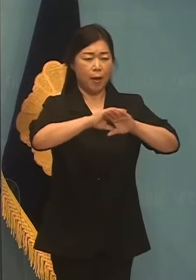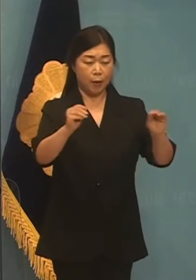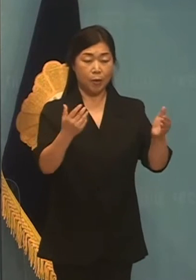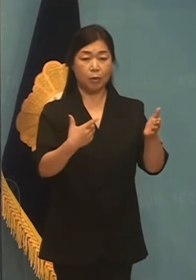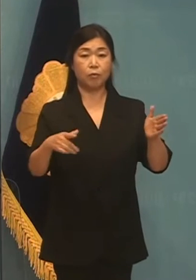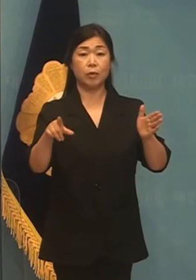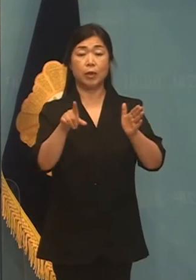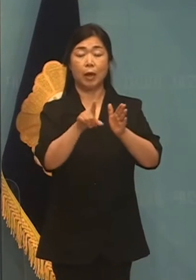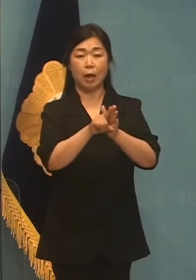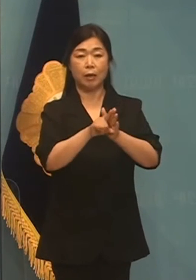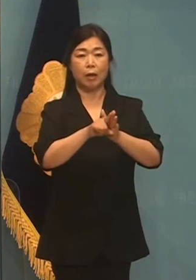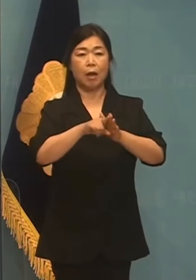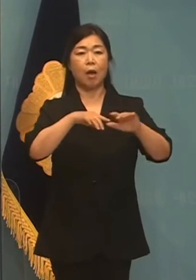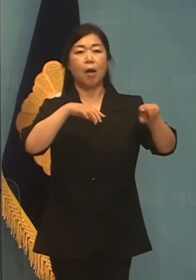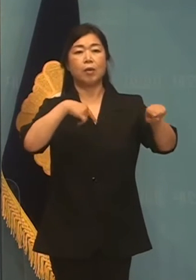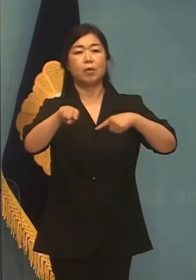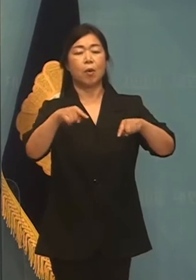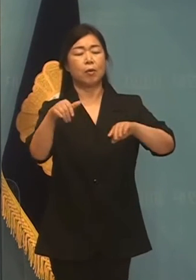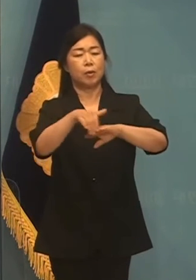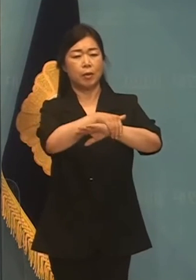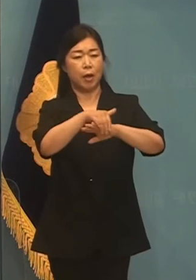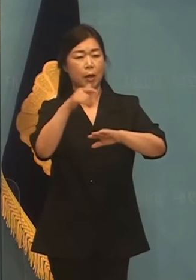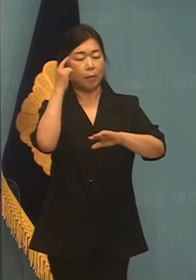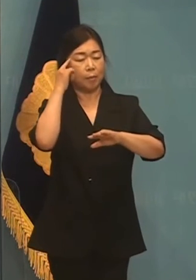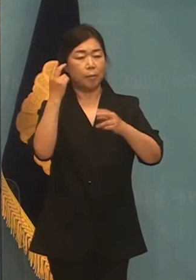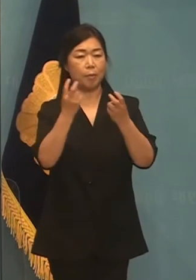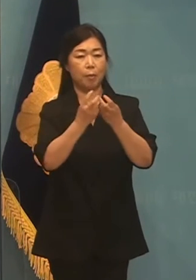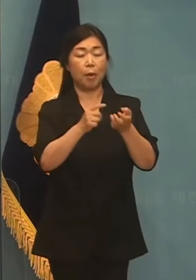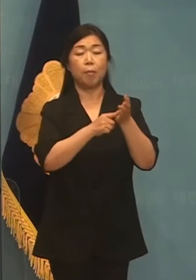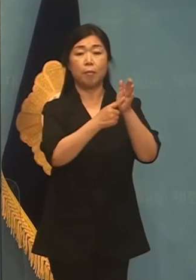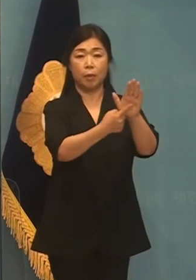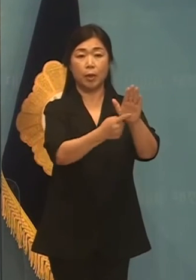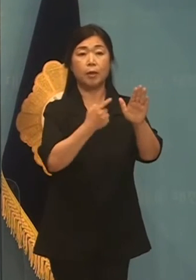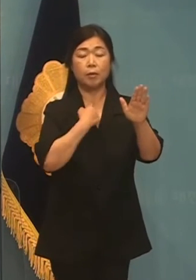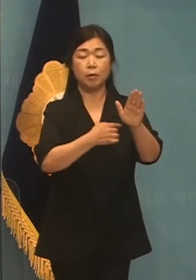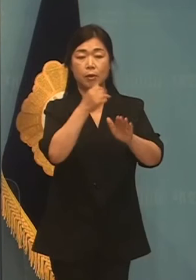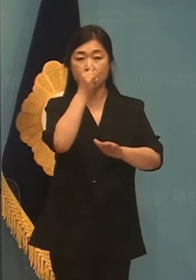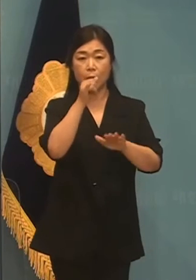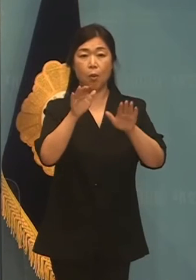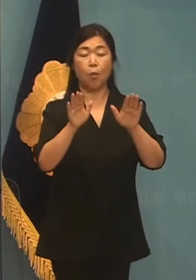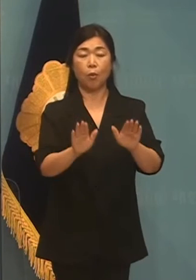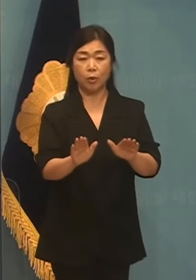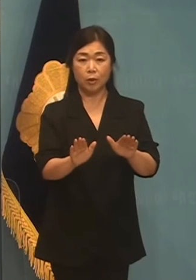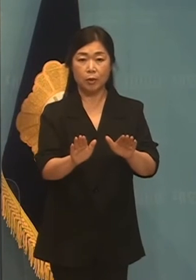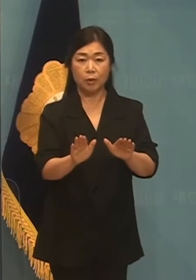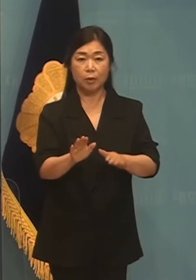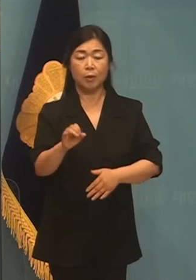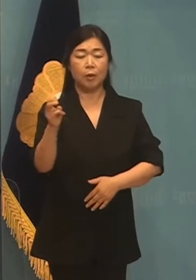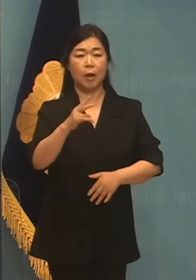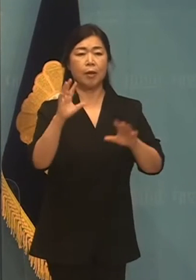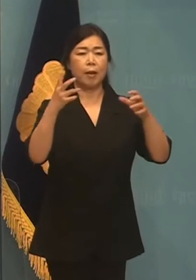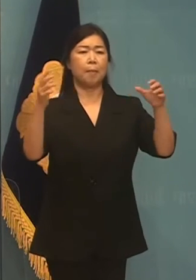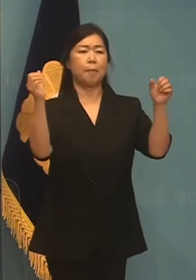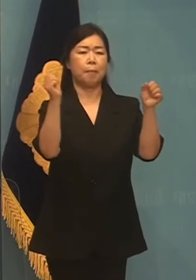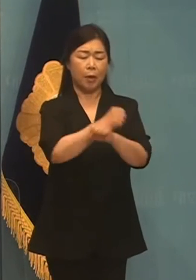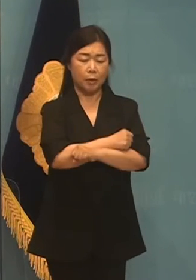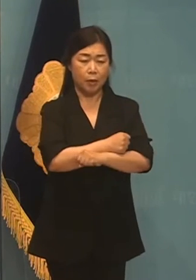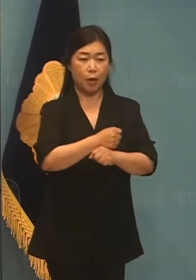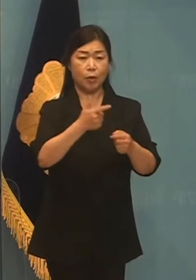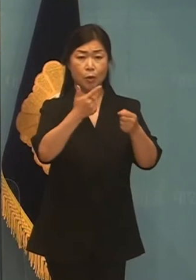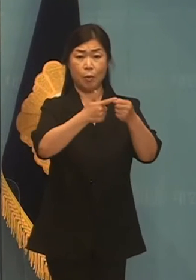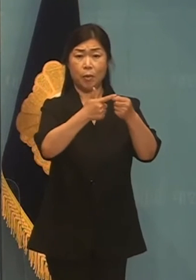위한 정책 대안을 제시한 바 있습니다. 오늘은 그 가운데 망국